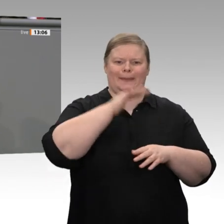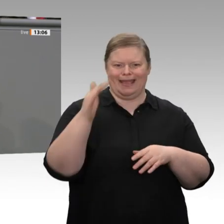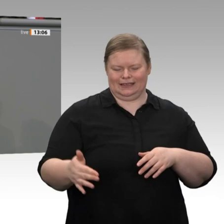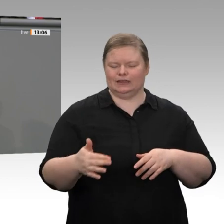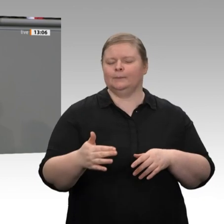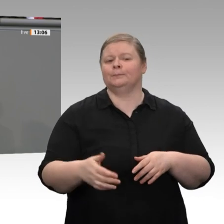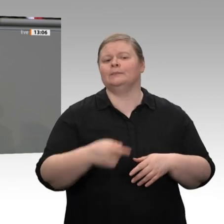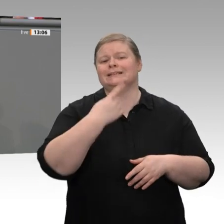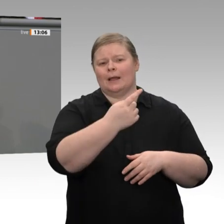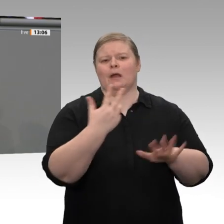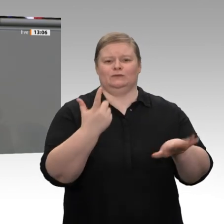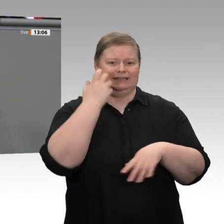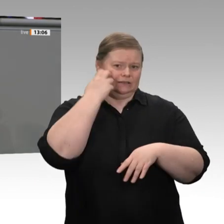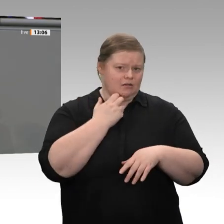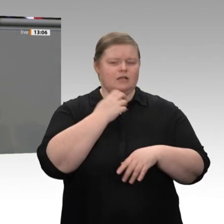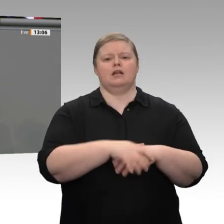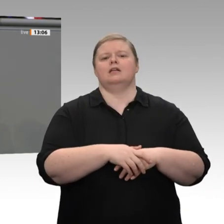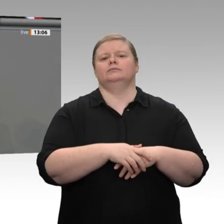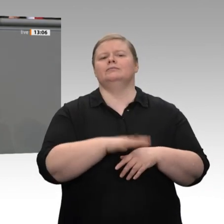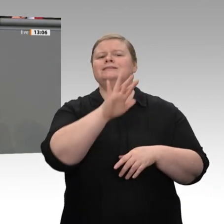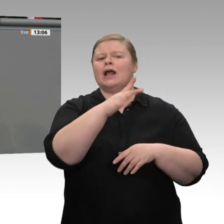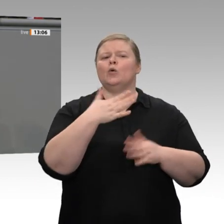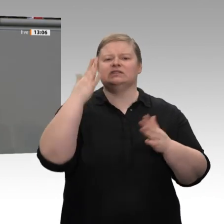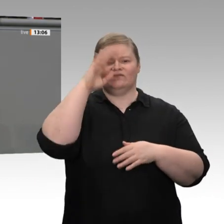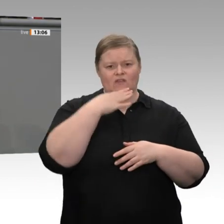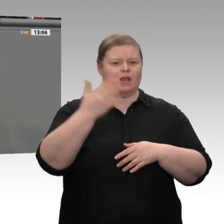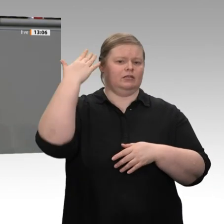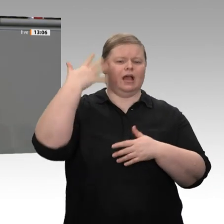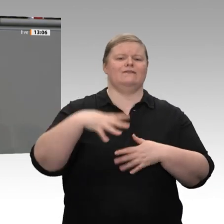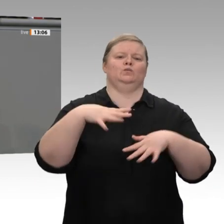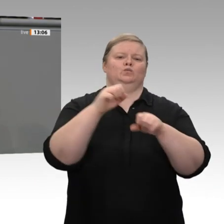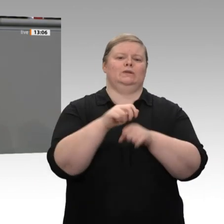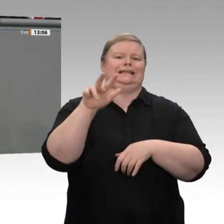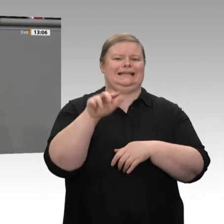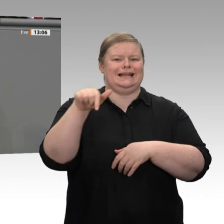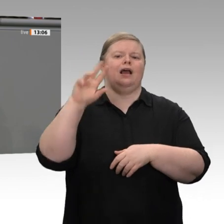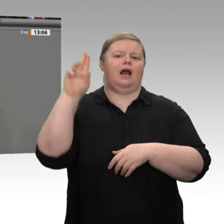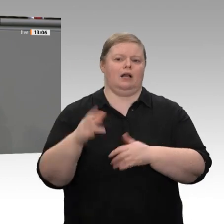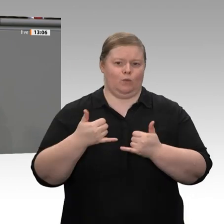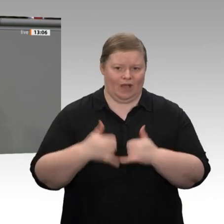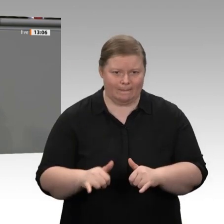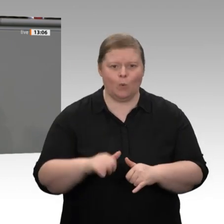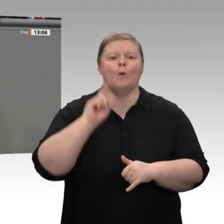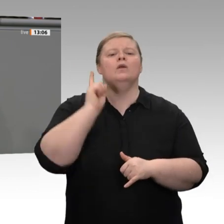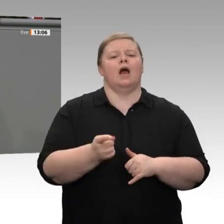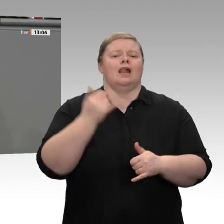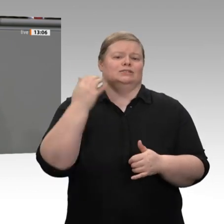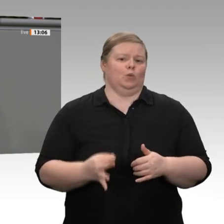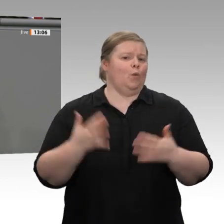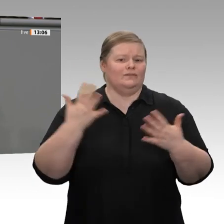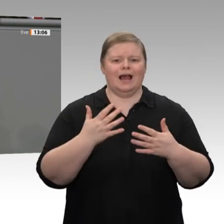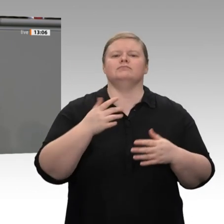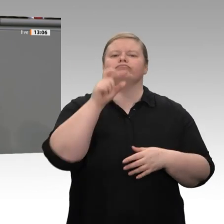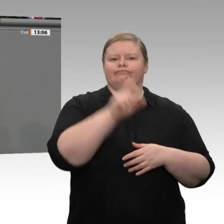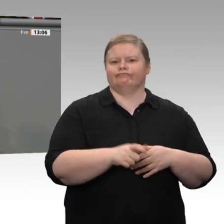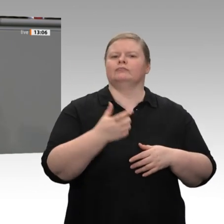Großvater hat 26 Jahre lang in Deutschland gelebt, im Pelzhandel gearbeitet, hat Steuern